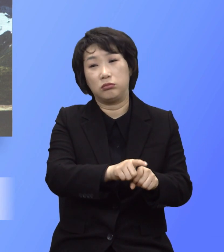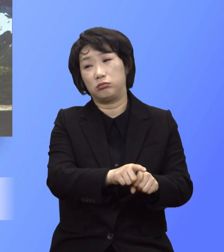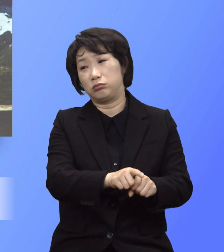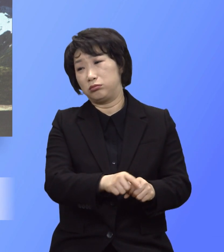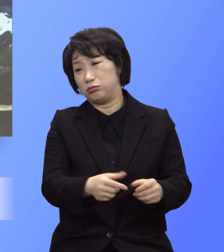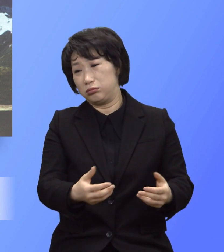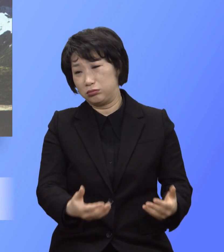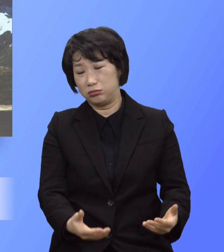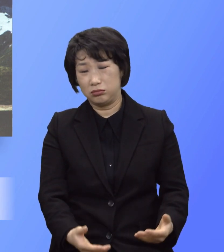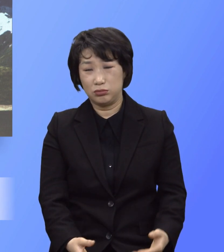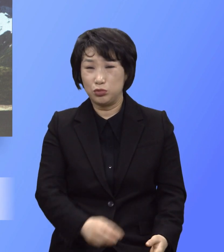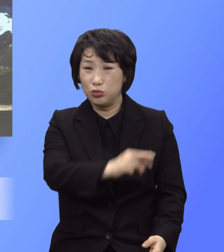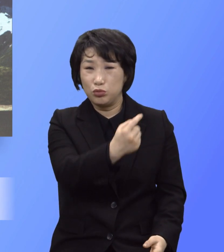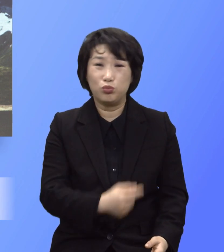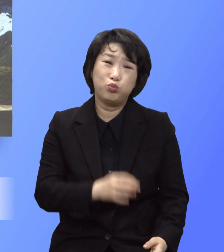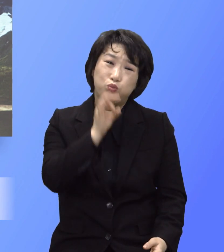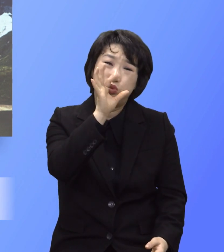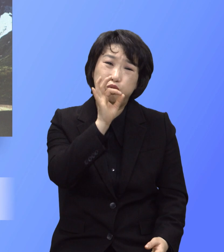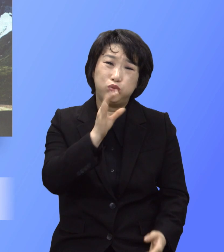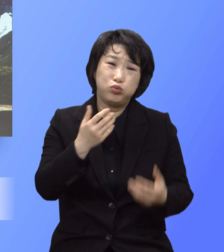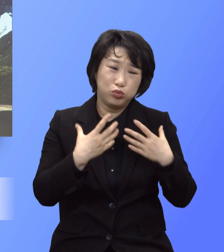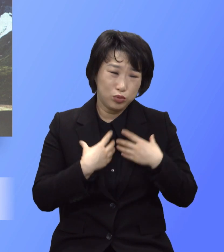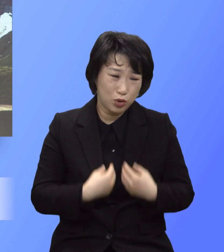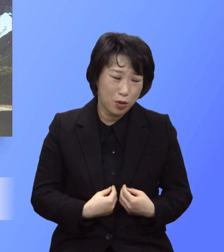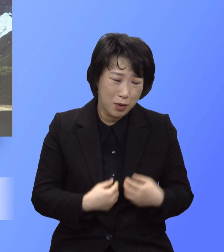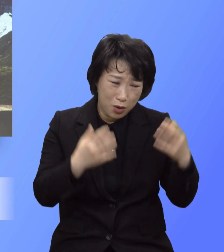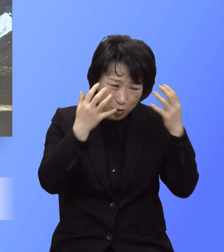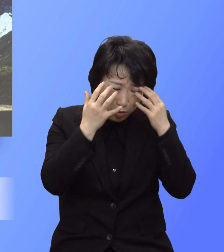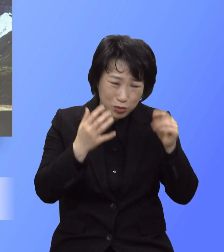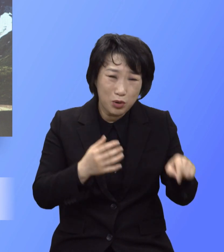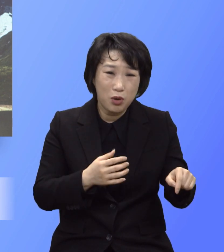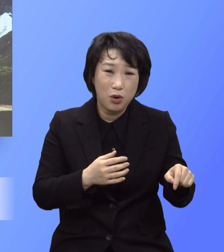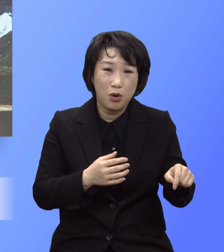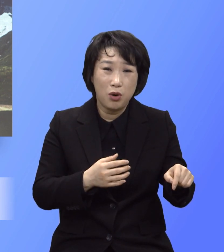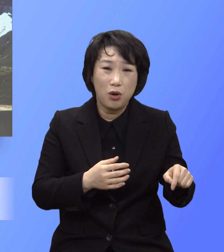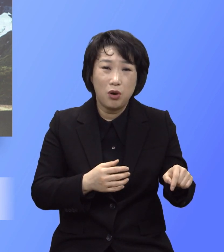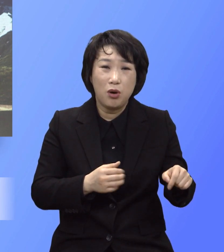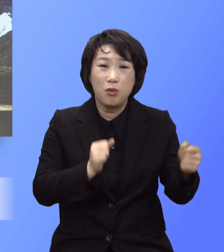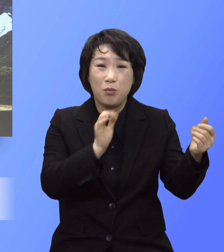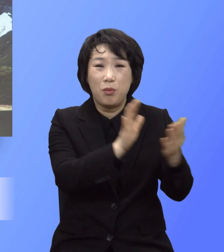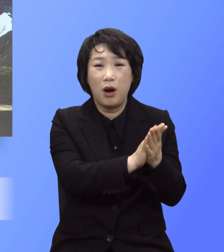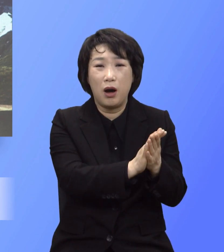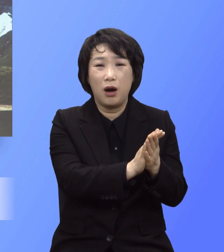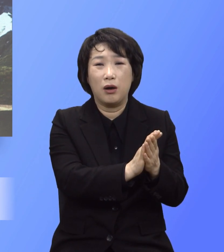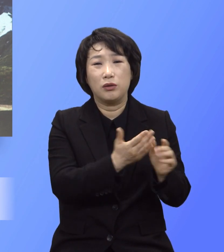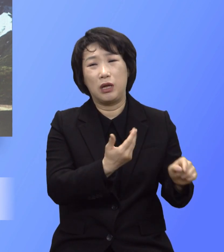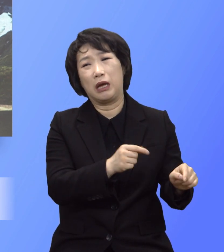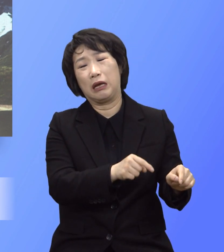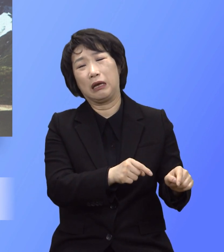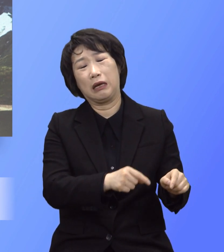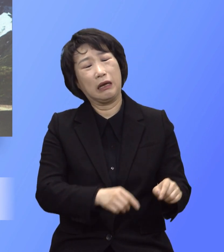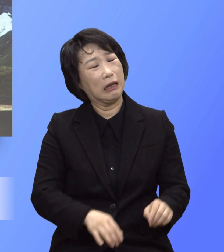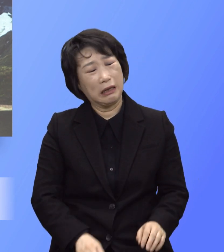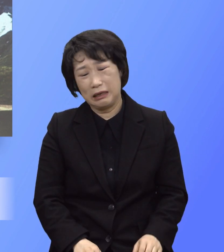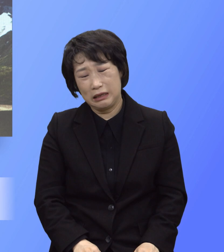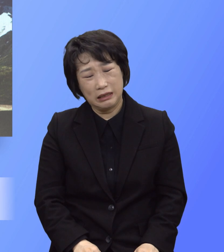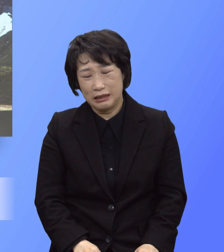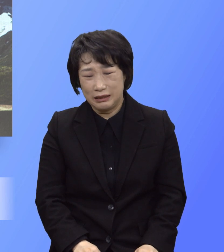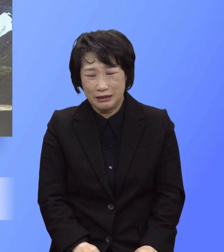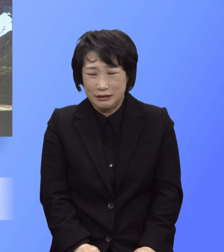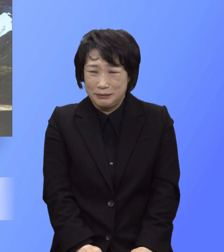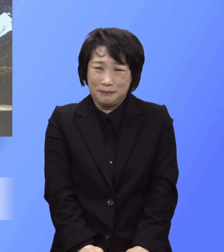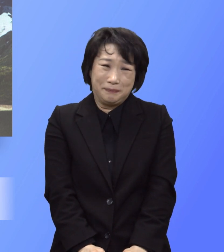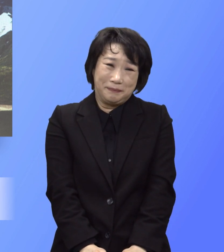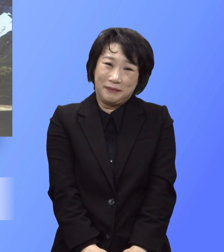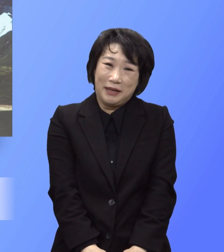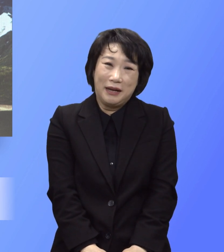수 없는 절망적인 고통의 현실이 그를 집어삼키고 말아버릴